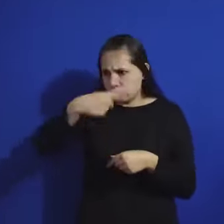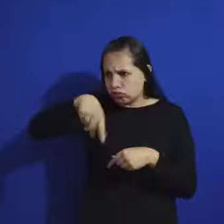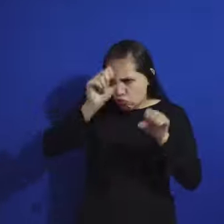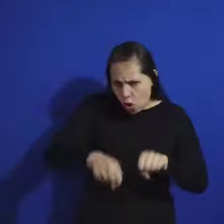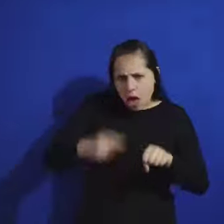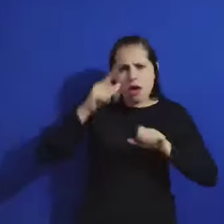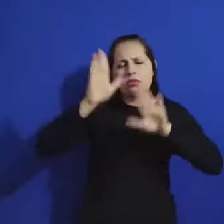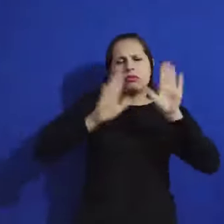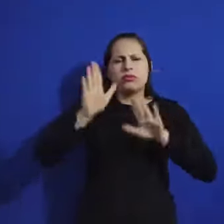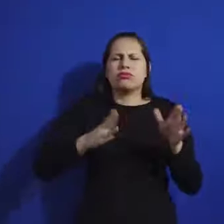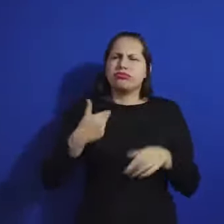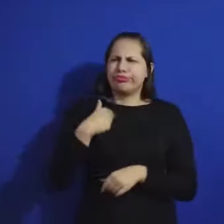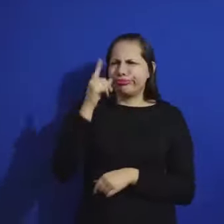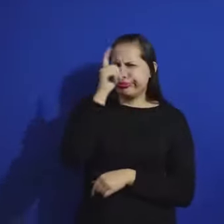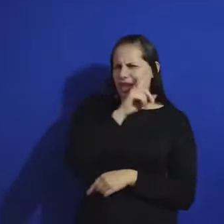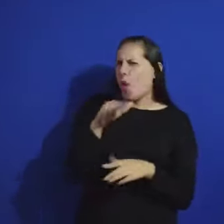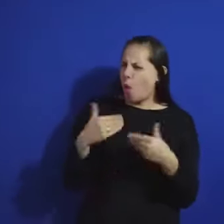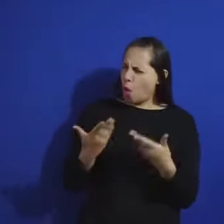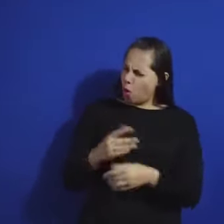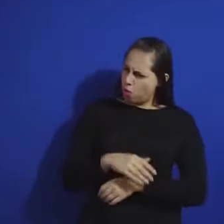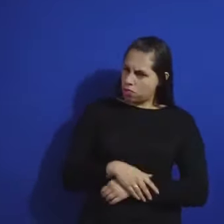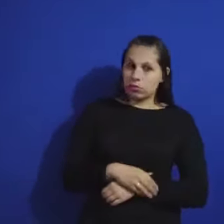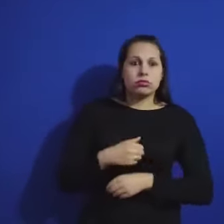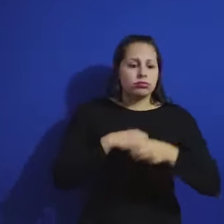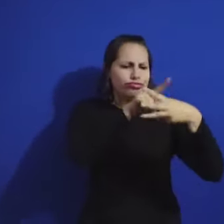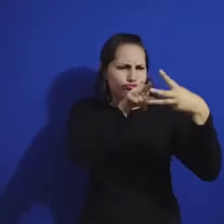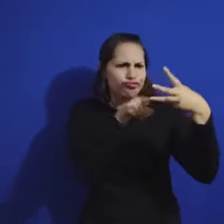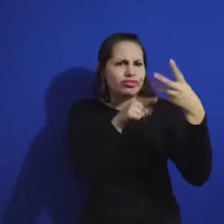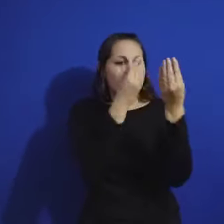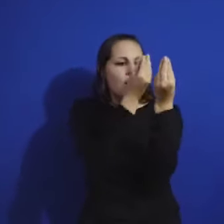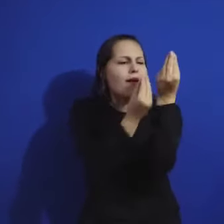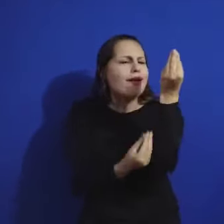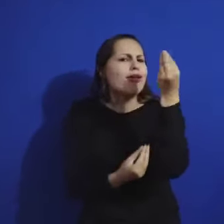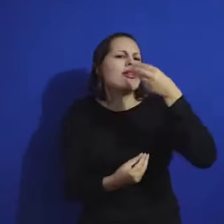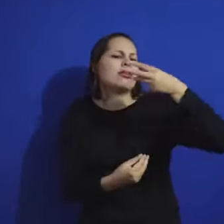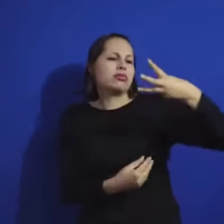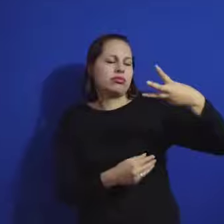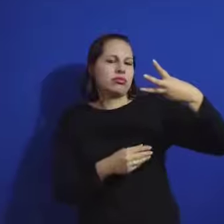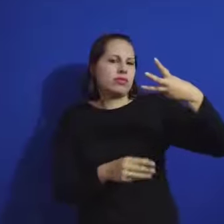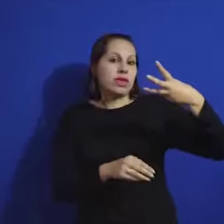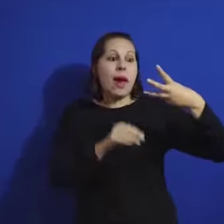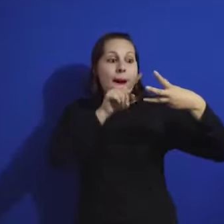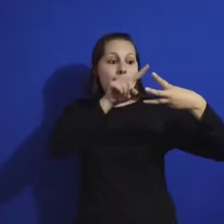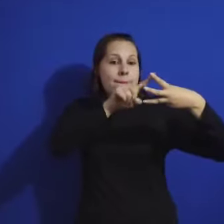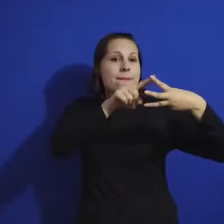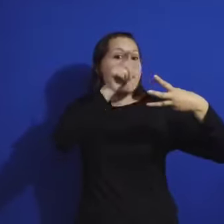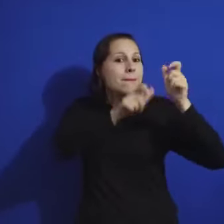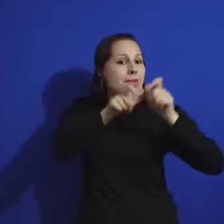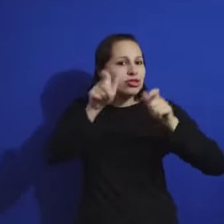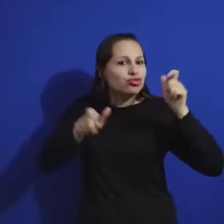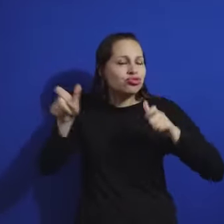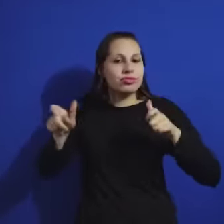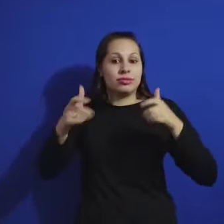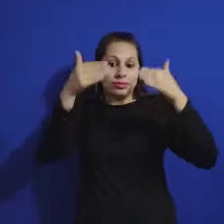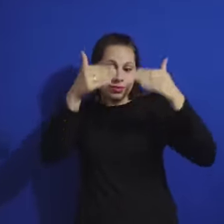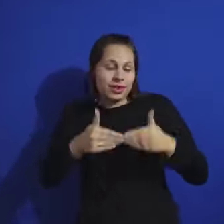funciona el concurso tendrá tres categorías los participantes con discapacidad visual o intelectual participarán